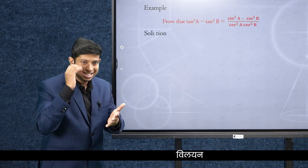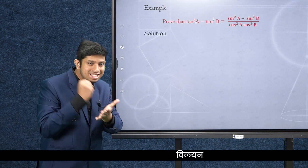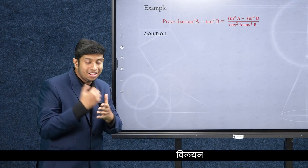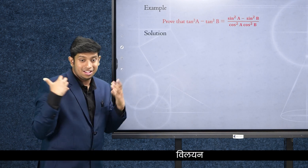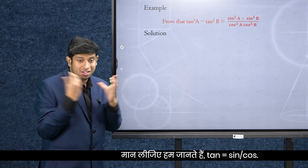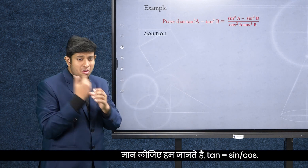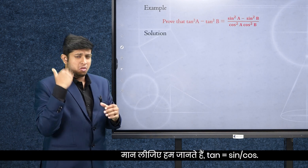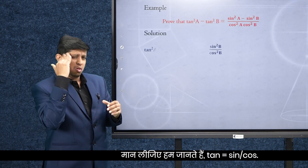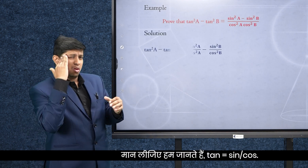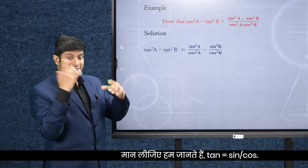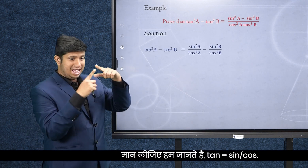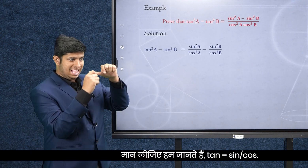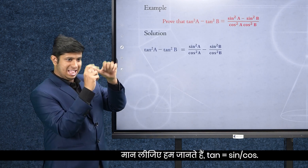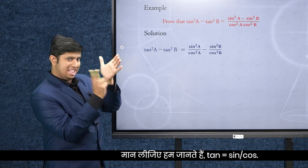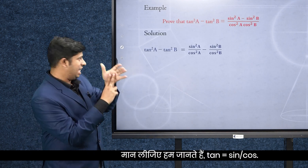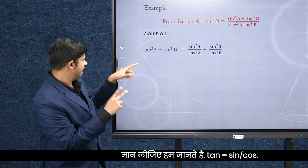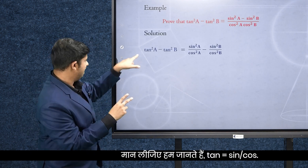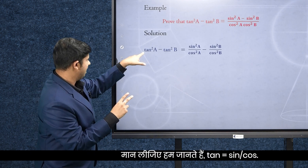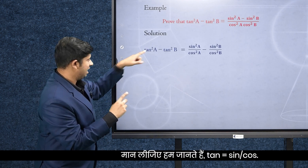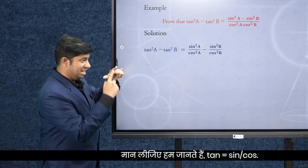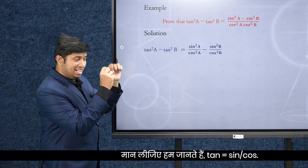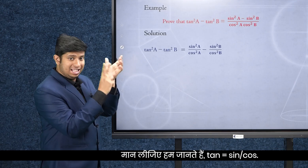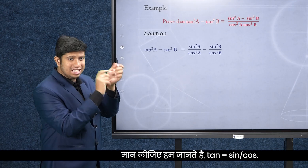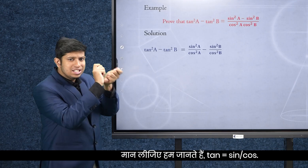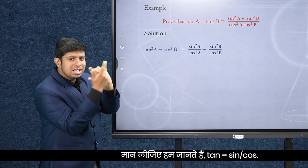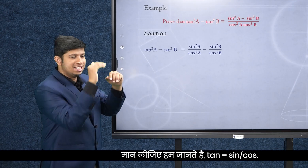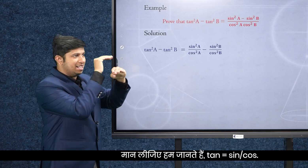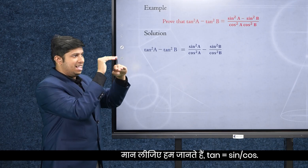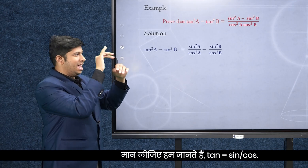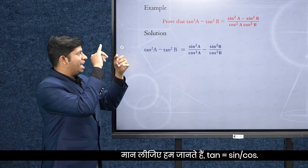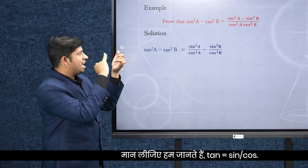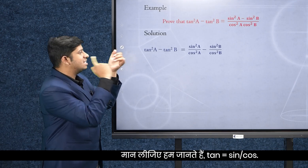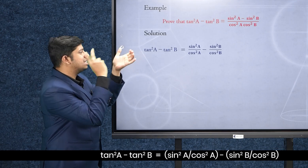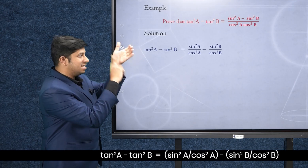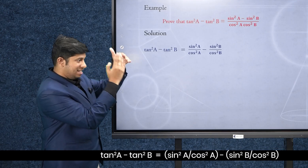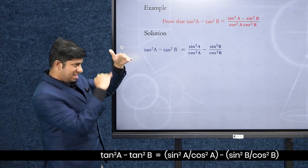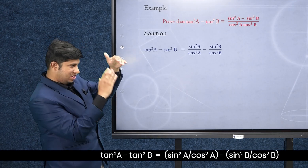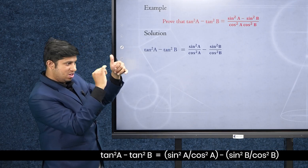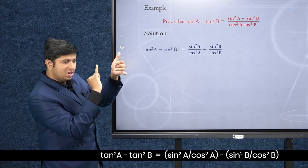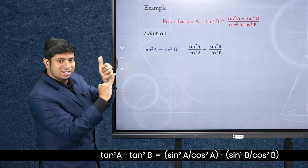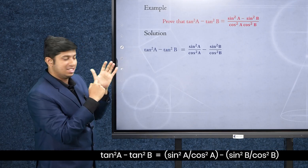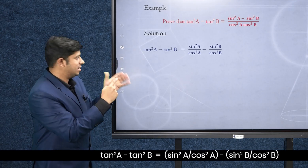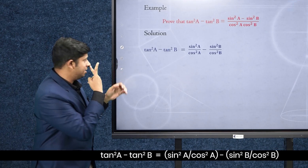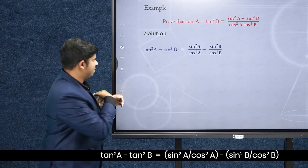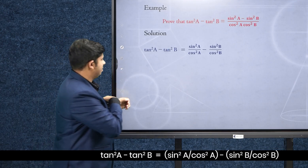विलयन, मान लीजिए हम जानते हैं tan equals sin / cos tan 2a minus tan